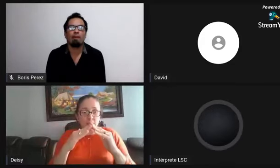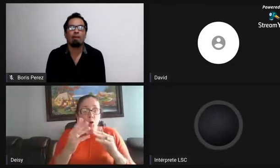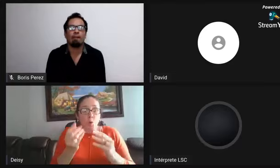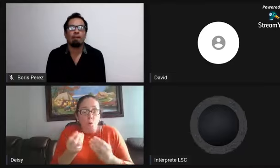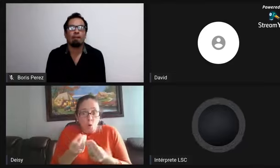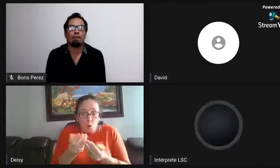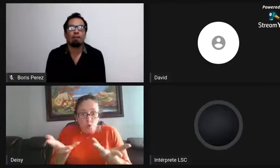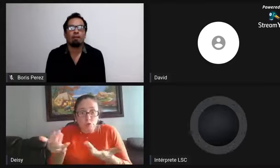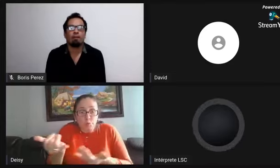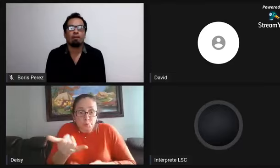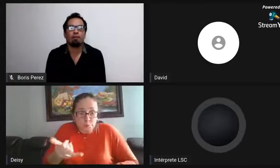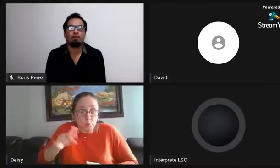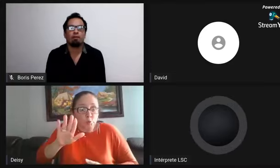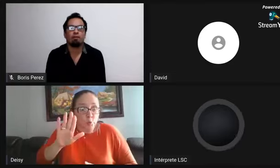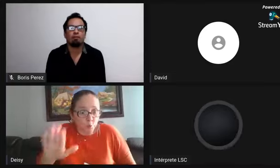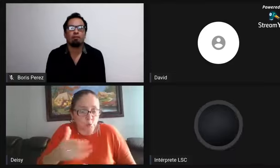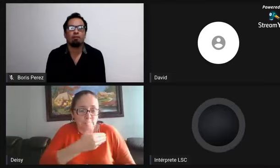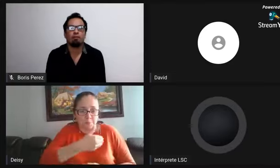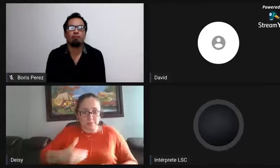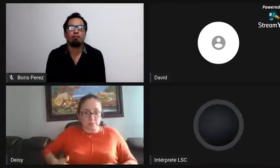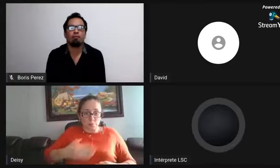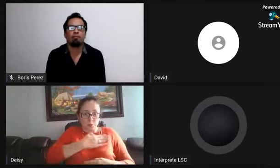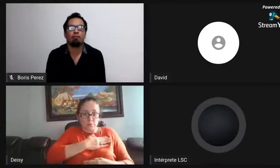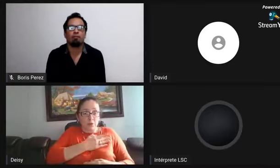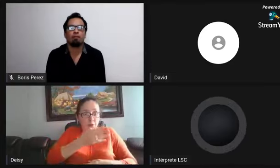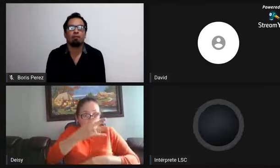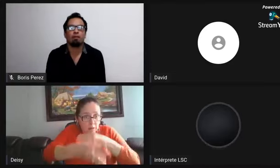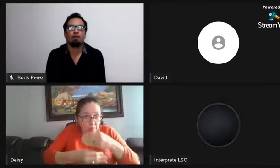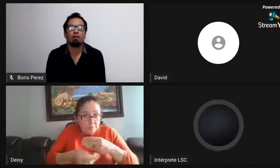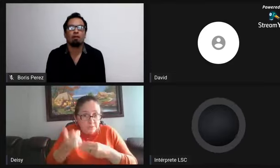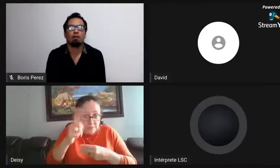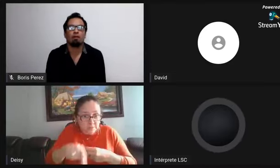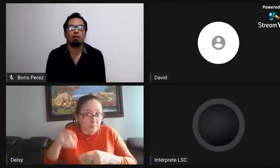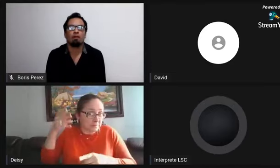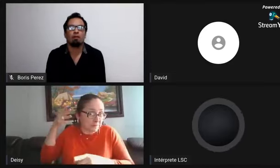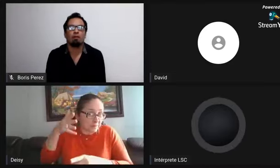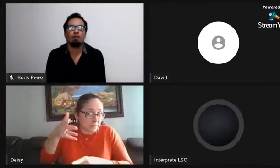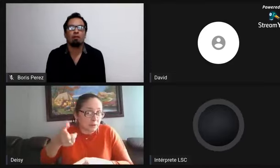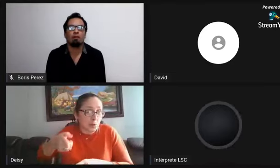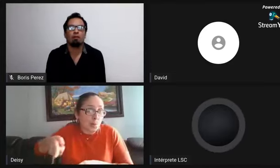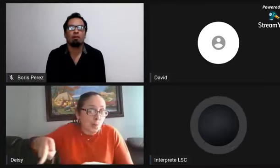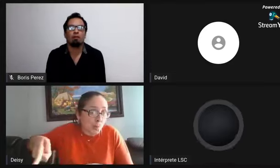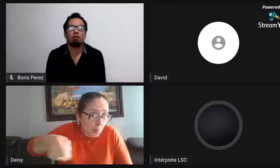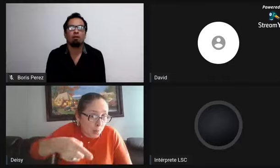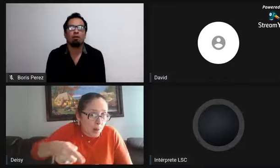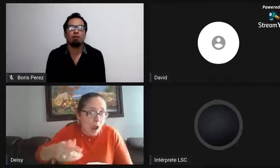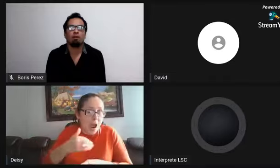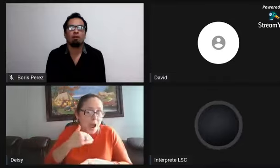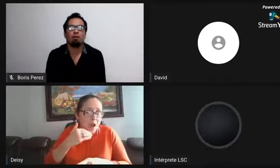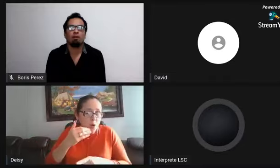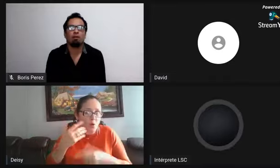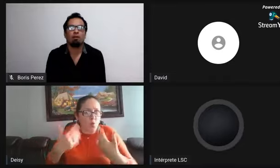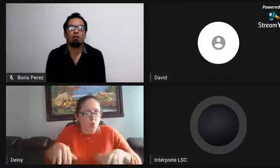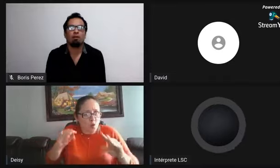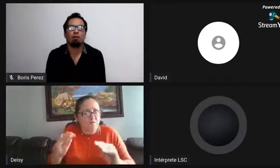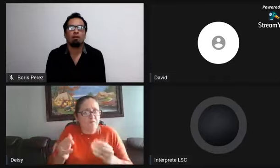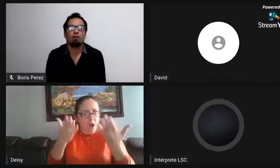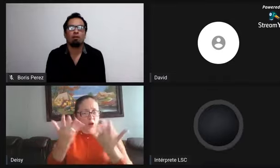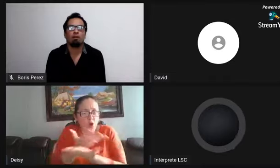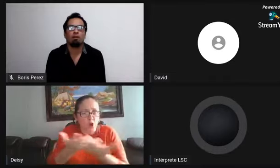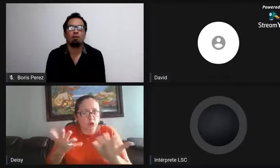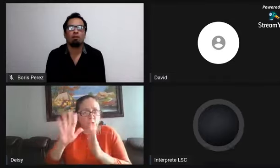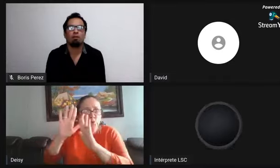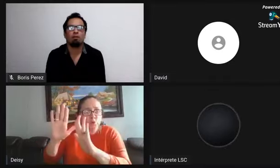también yo conozco que hay un museo que está cerca a Monserrate, aquí en Bogotá, y que también muestran muchas de las cosas que fueron suyas, de